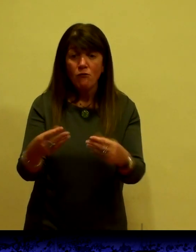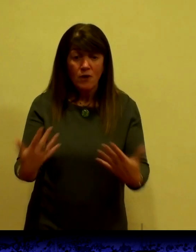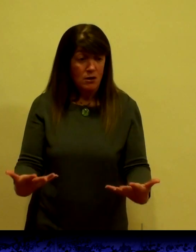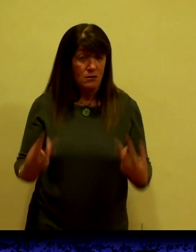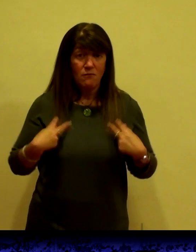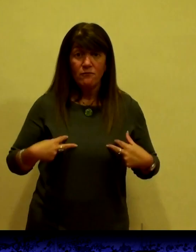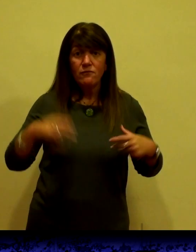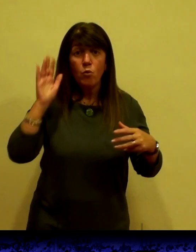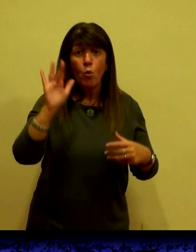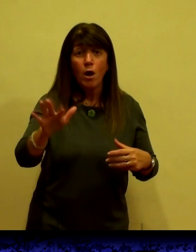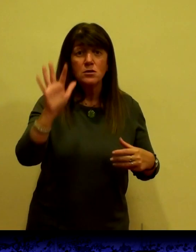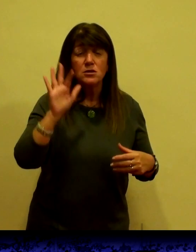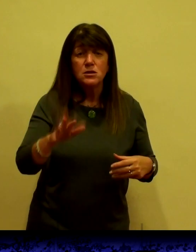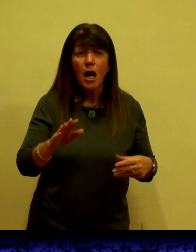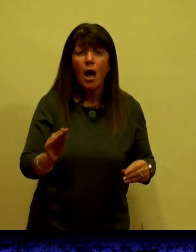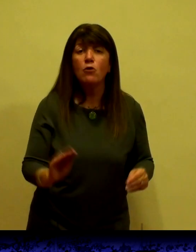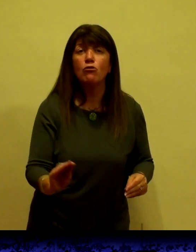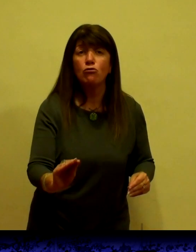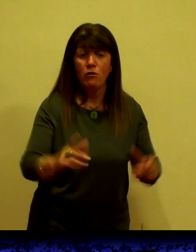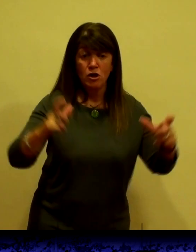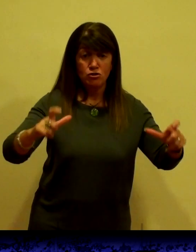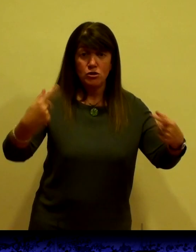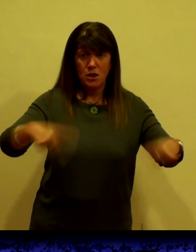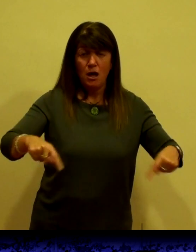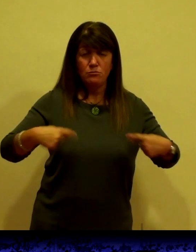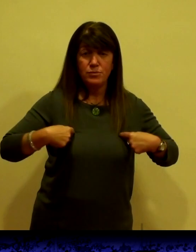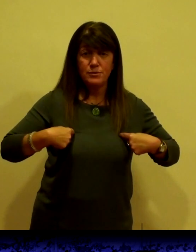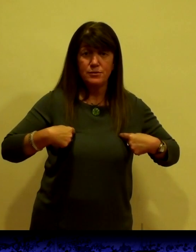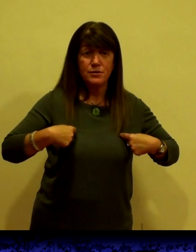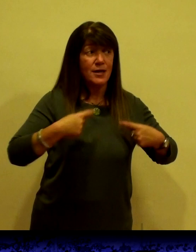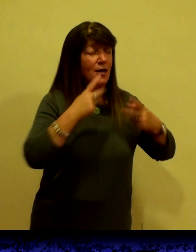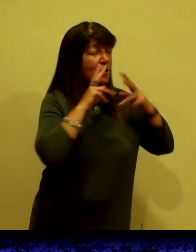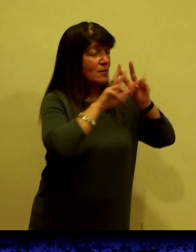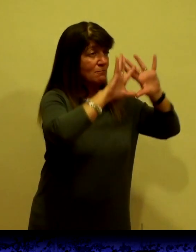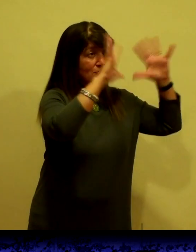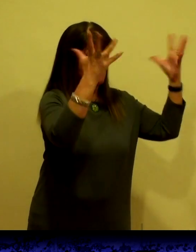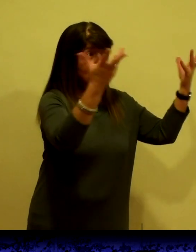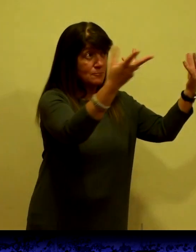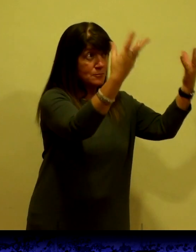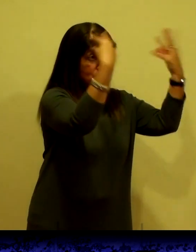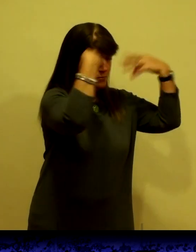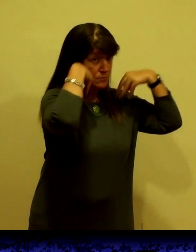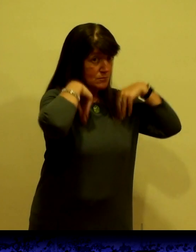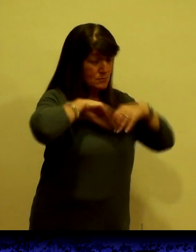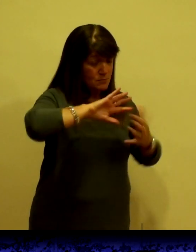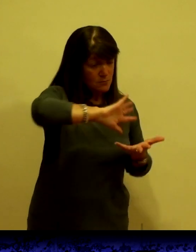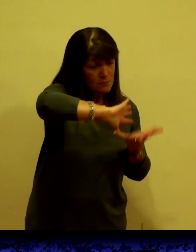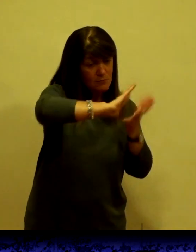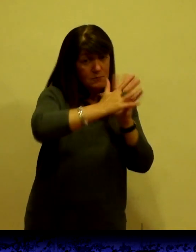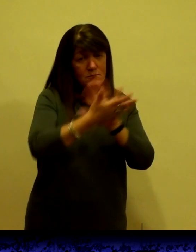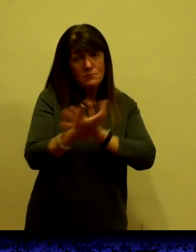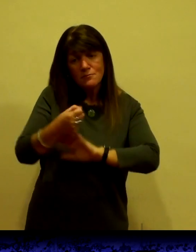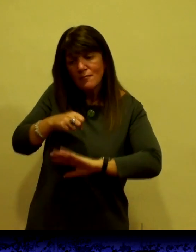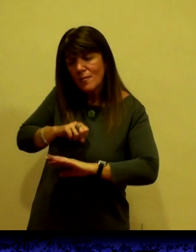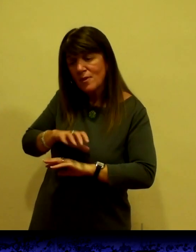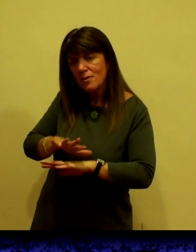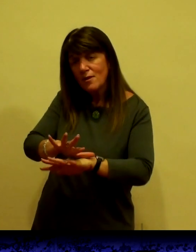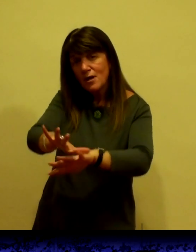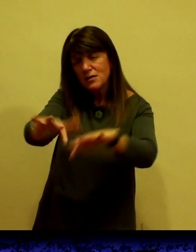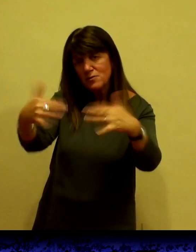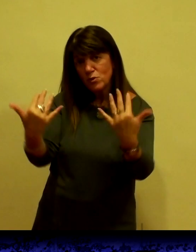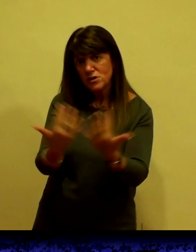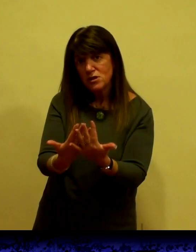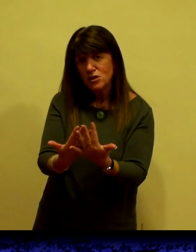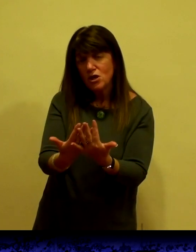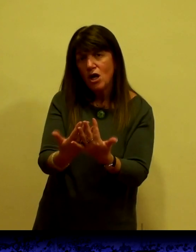se vogliamo. Quindi è una trasposizione di questo patrimonio che per certi